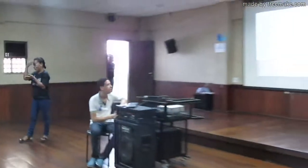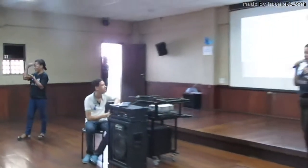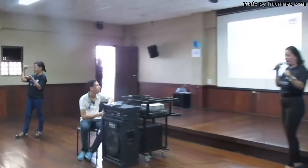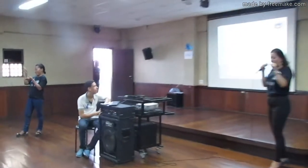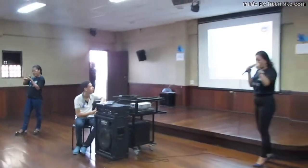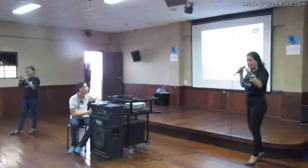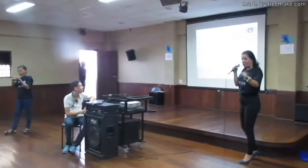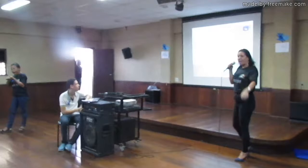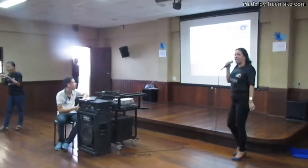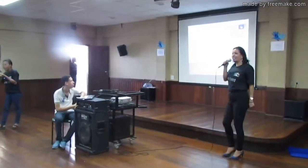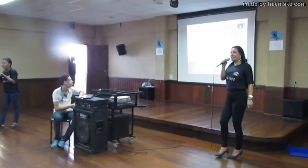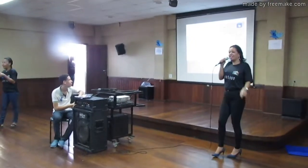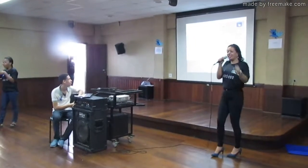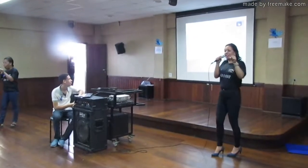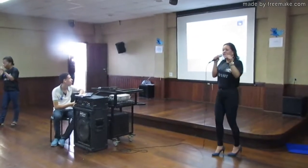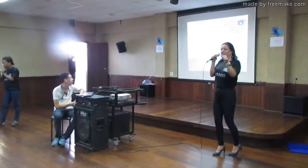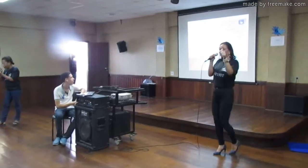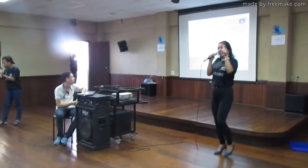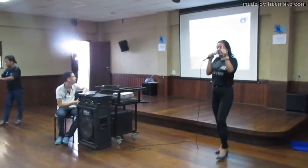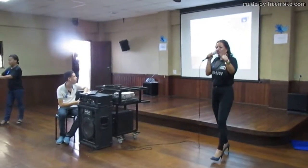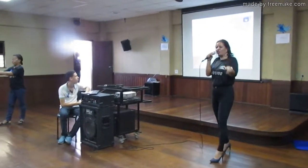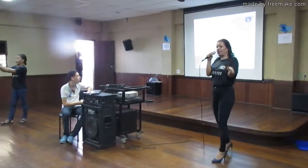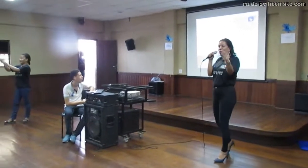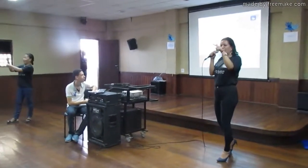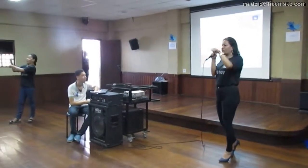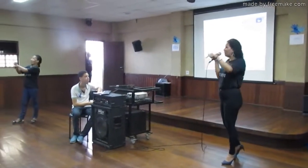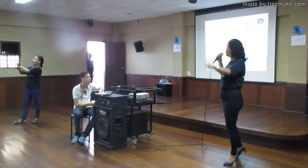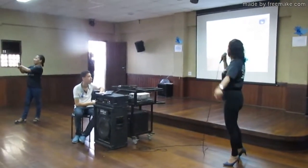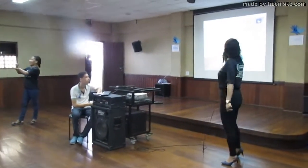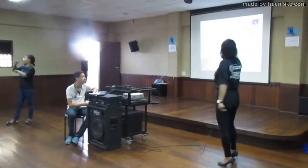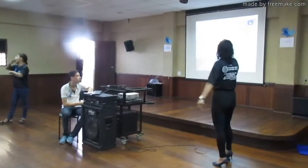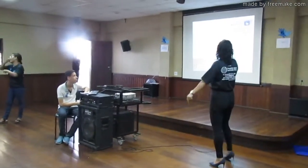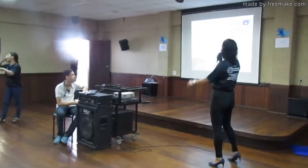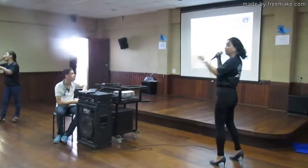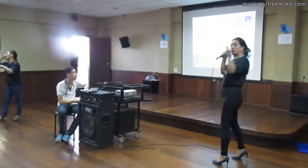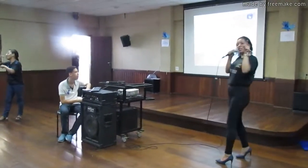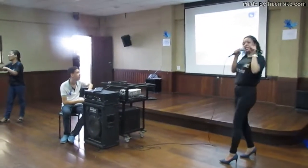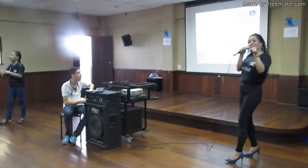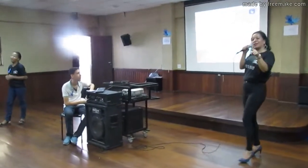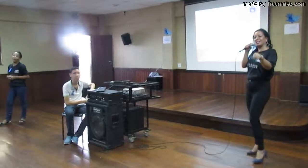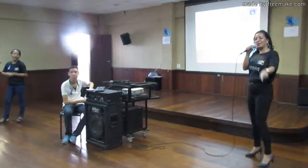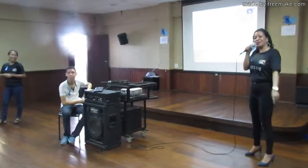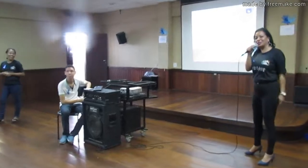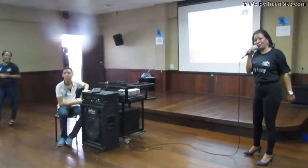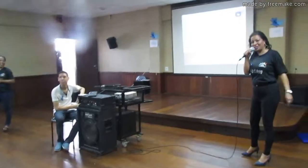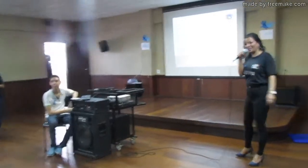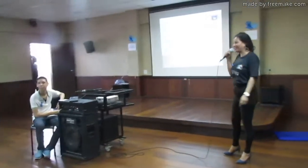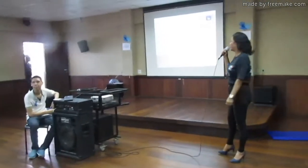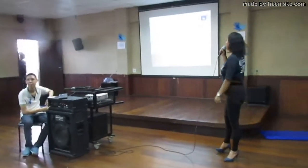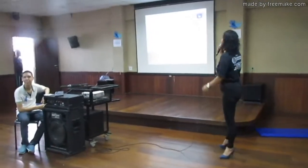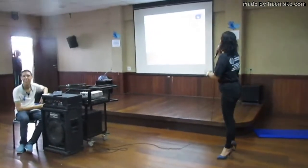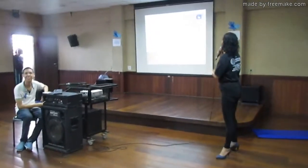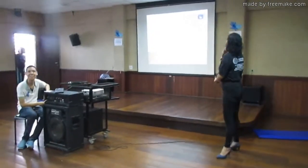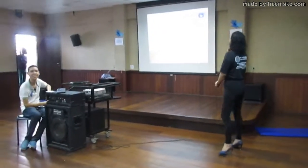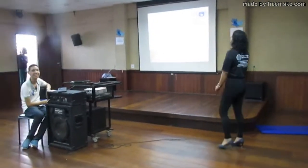copia, vai lá, ó. Acessa, dá um link, faz um joinha, compartilha e comenta. E faça a sua inscrição para receber as